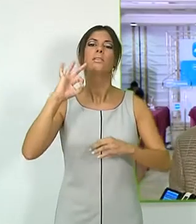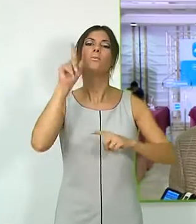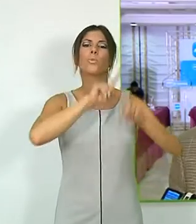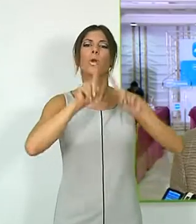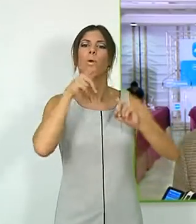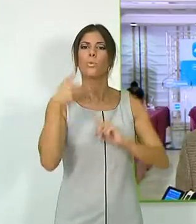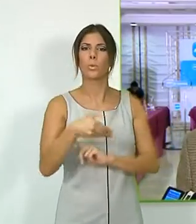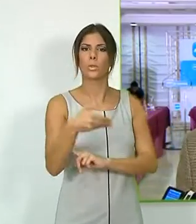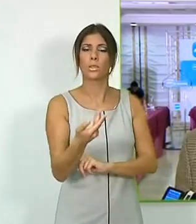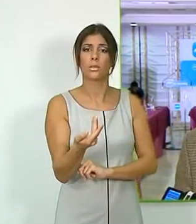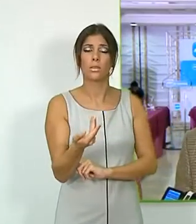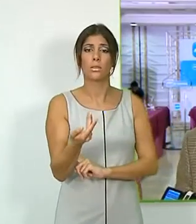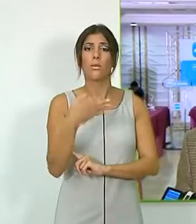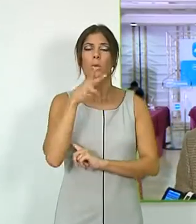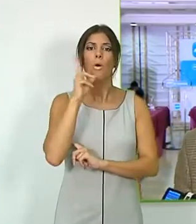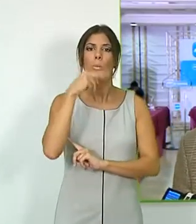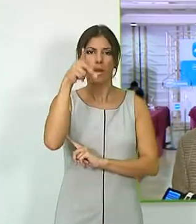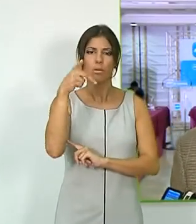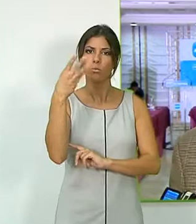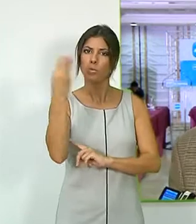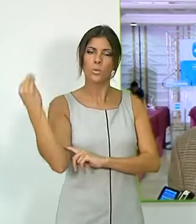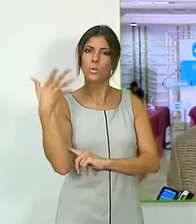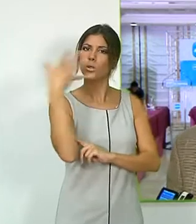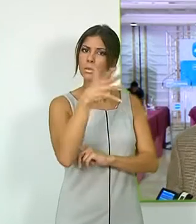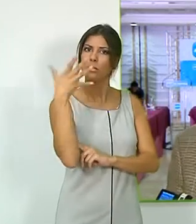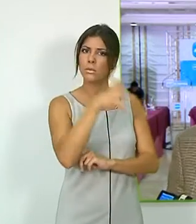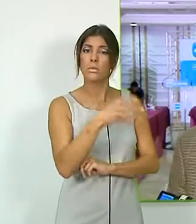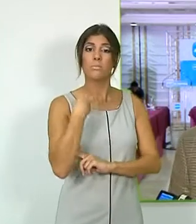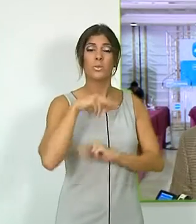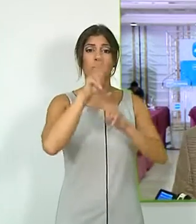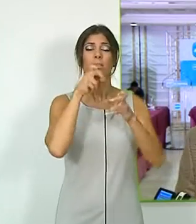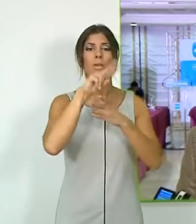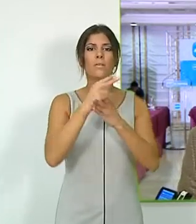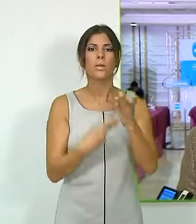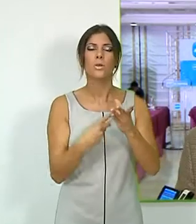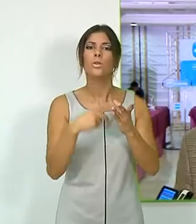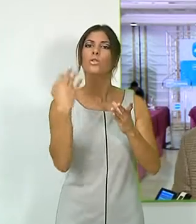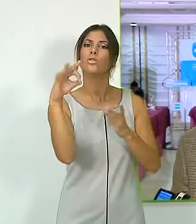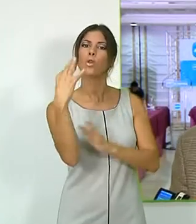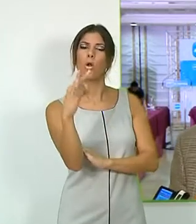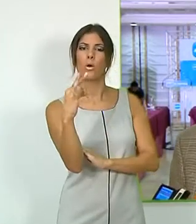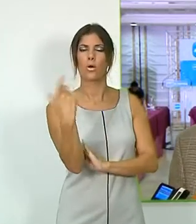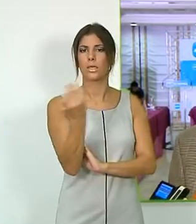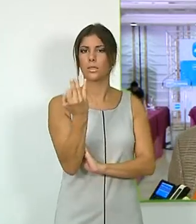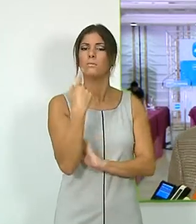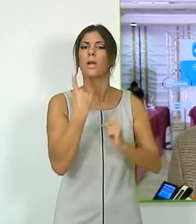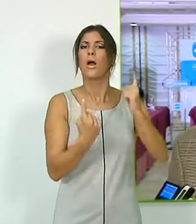muy importante y el cual los padres lo están denunciando, y es que el bilingüismo se da solo